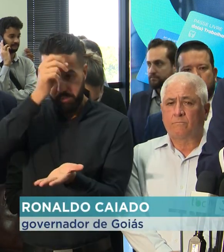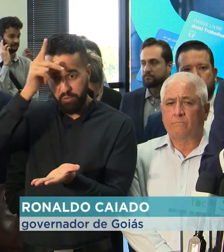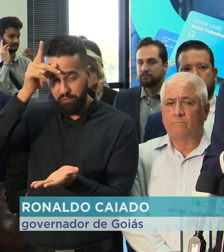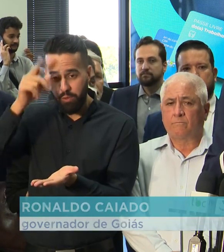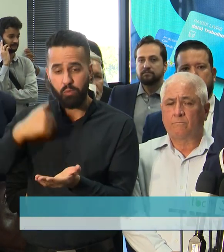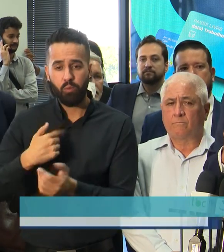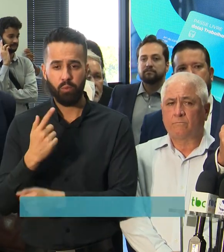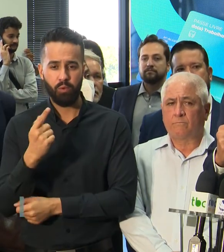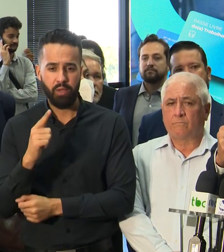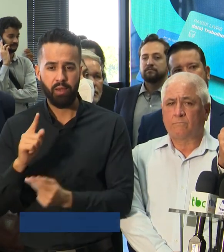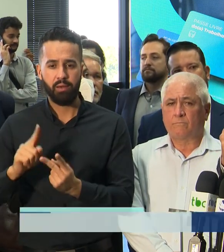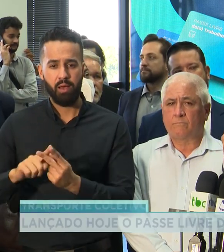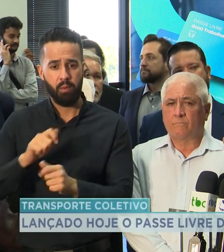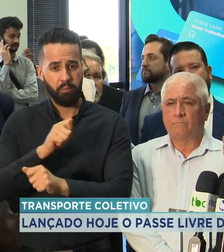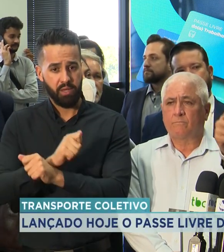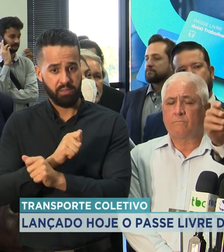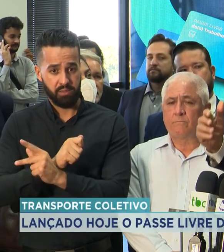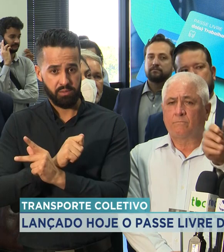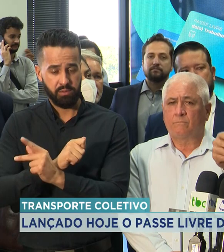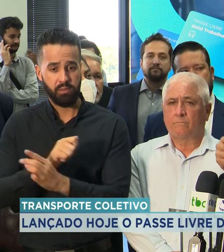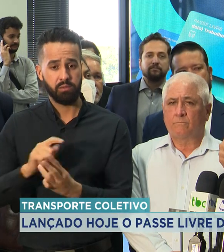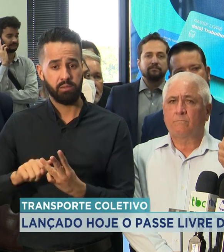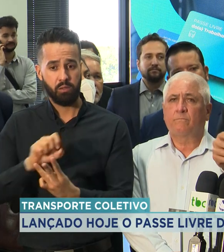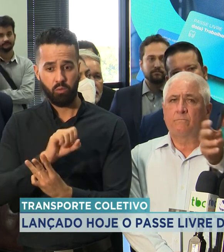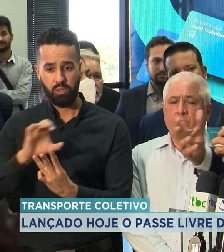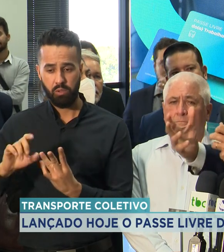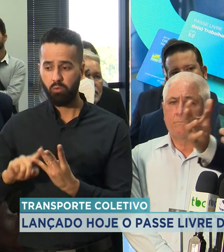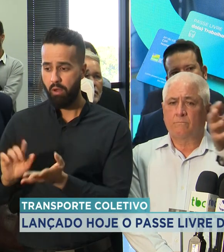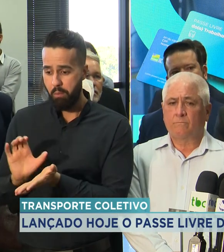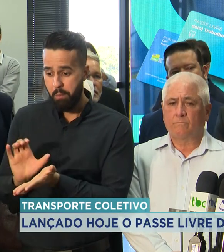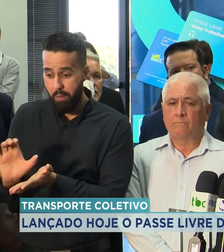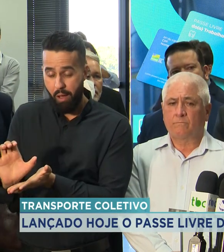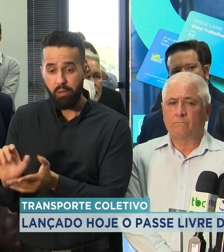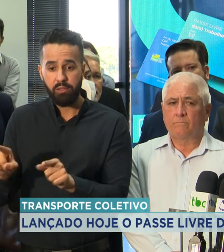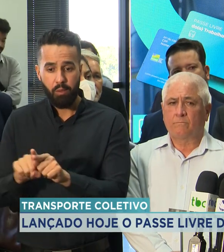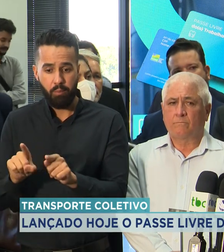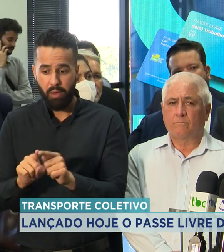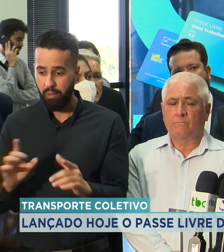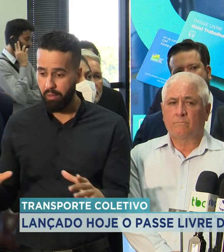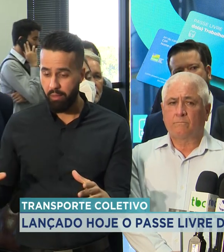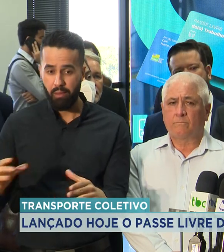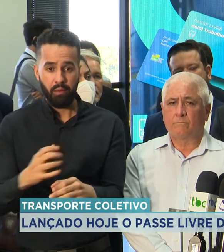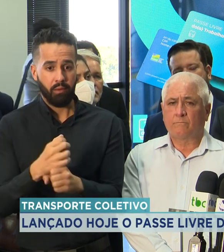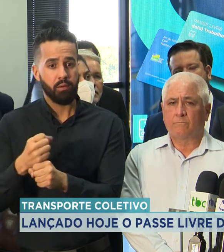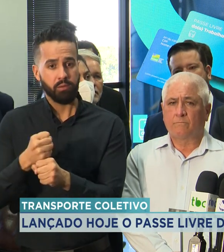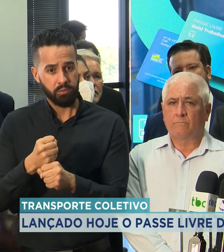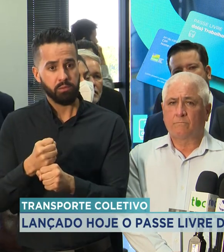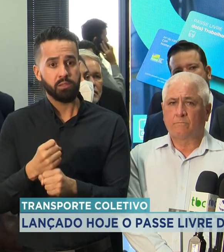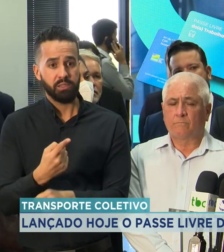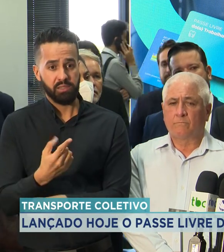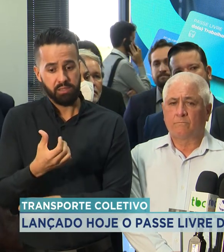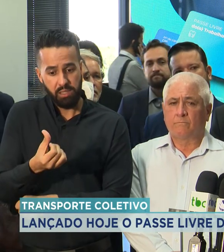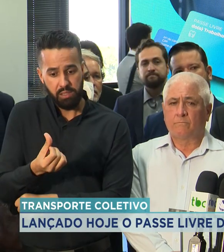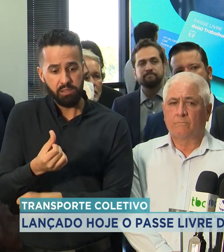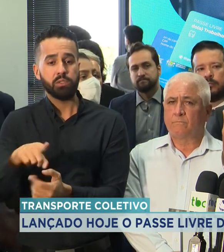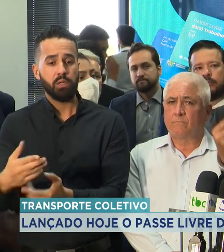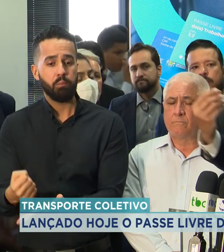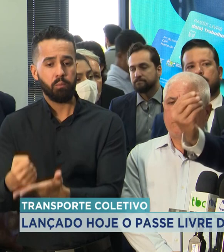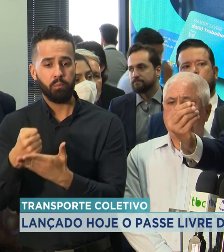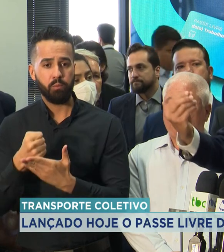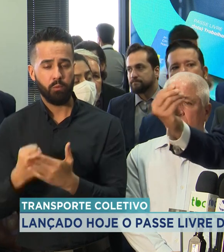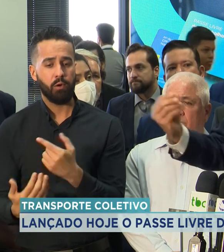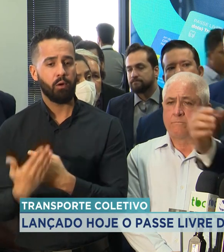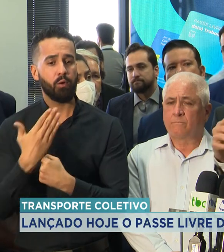Goiânia, Aparecida e Senador Canedo entram com outro. Nós absolvemos as 16 municípios que não podem pagar o Estado.